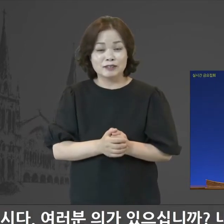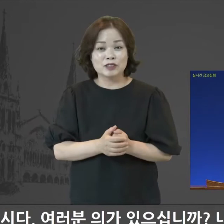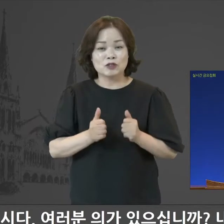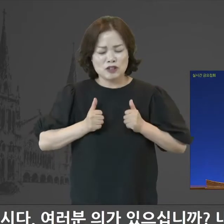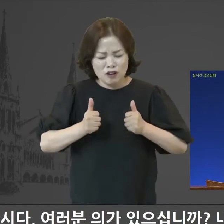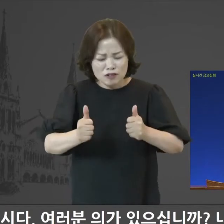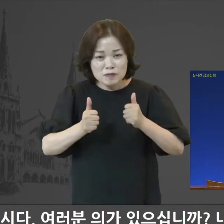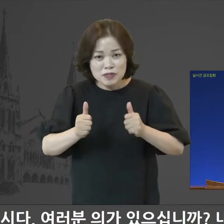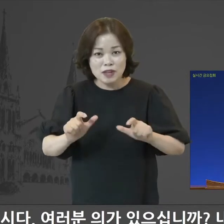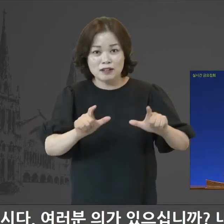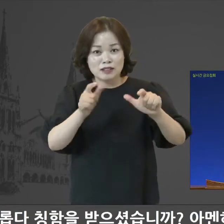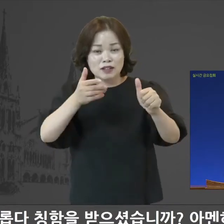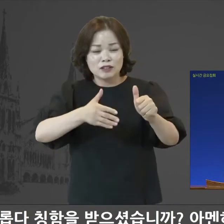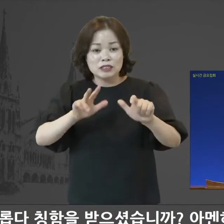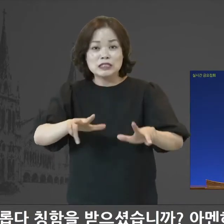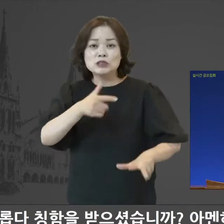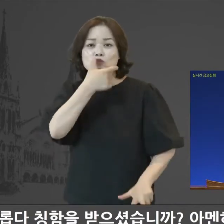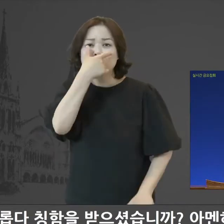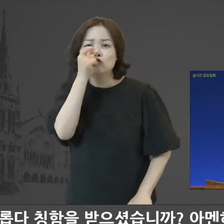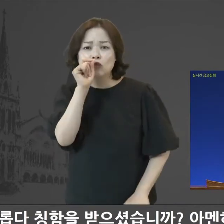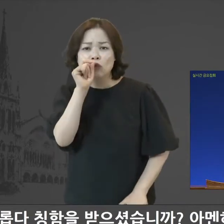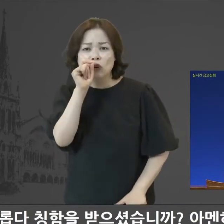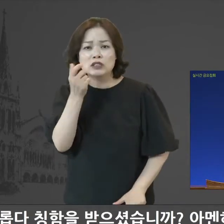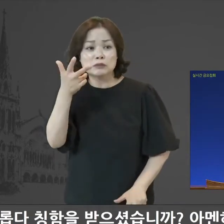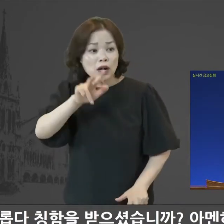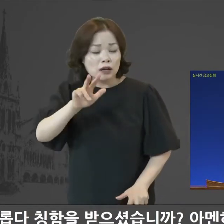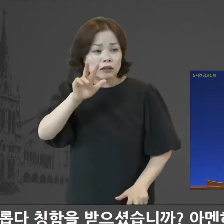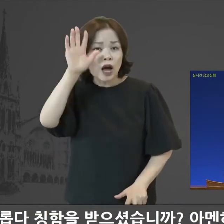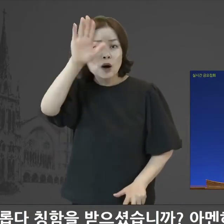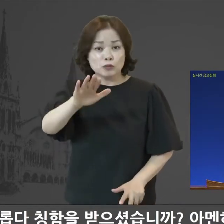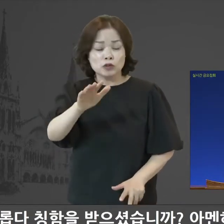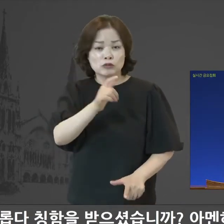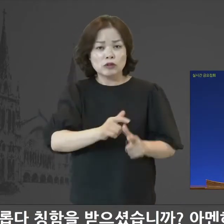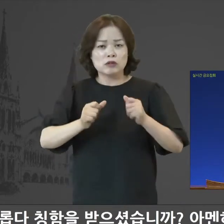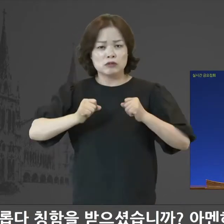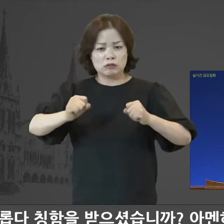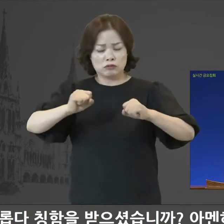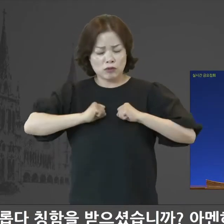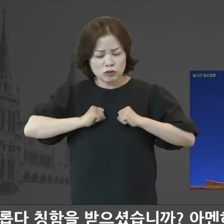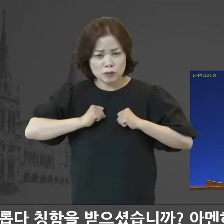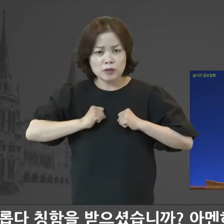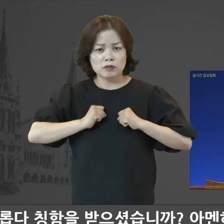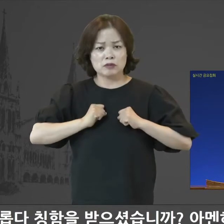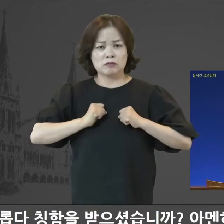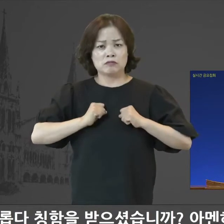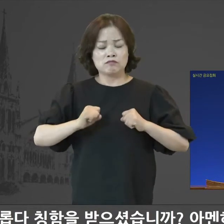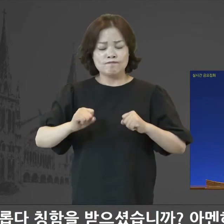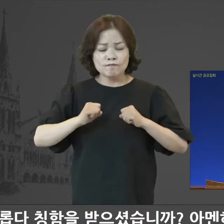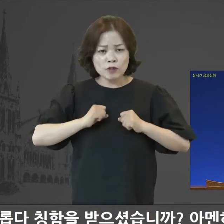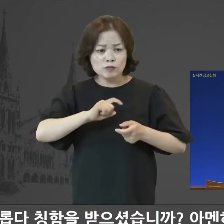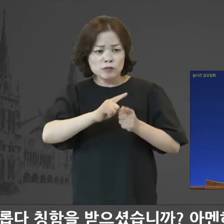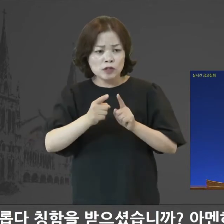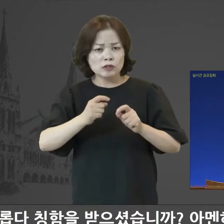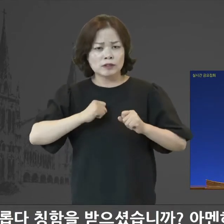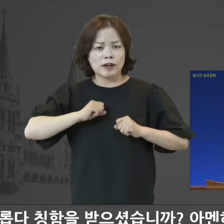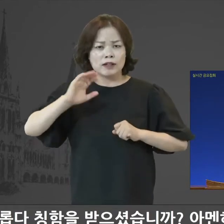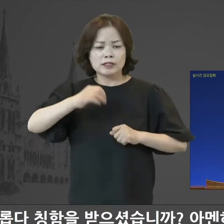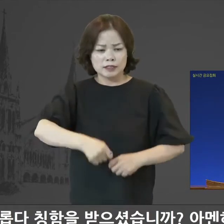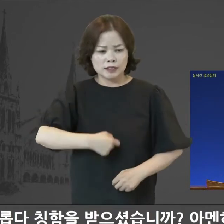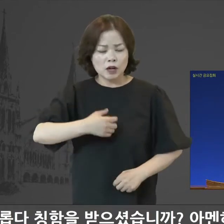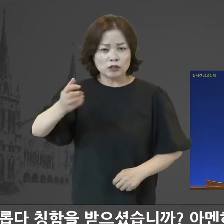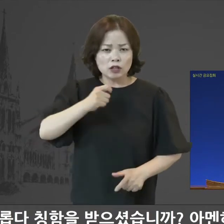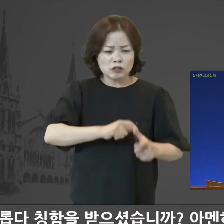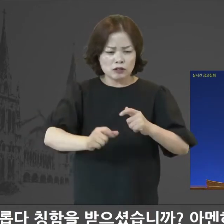사세요. 지금 좀 부족하더라도 아멘 해놓고요, 그냥 거기서 끝내지 마시고 대신에 열심히, 내가 그렇게 되도록